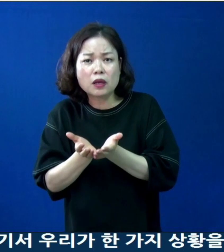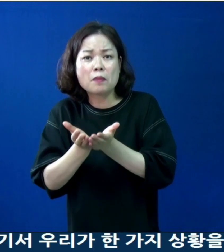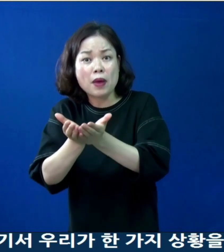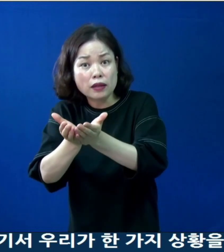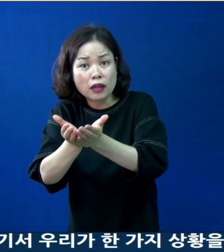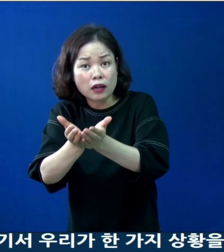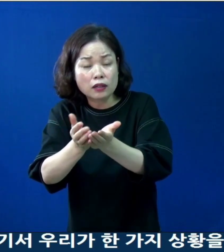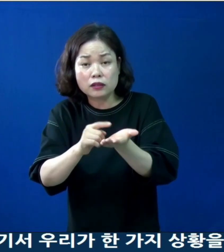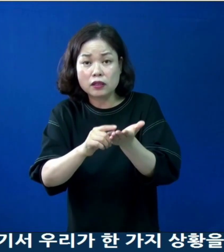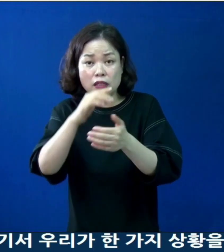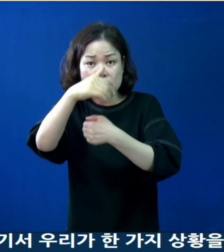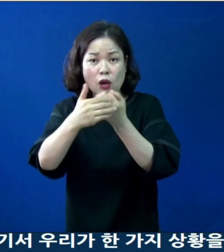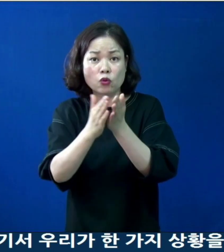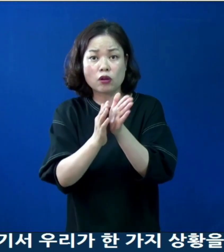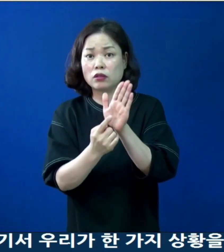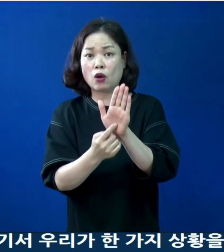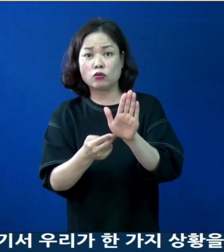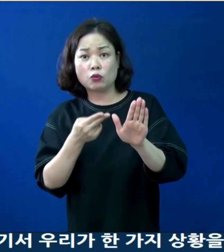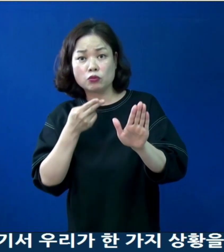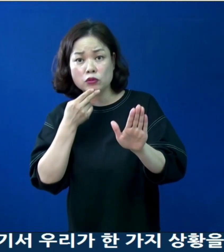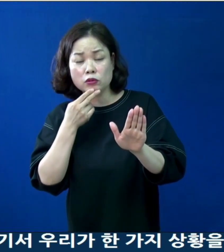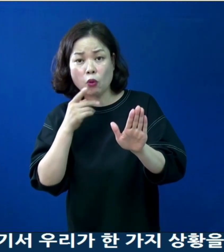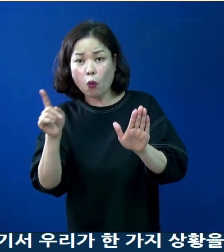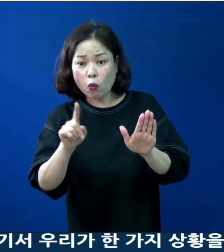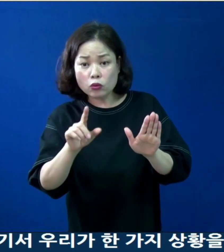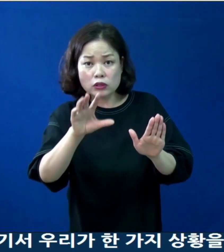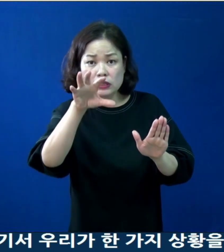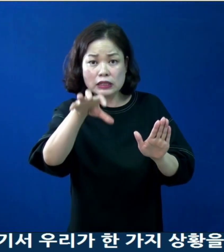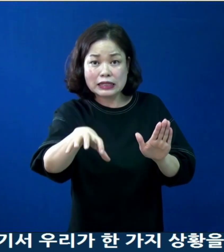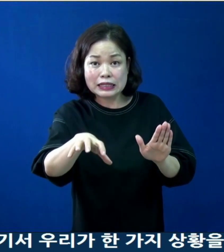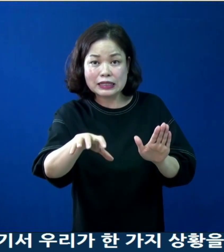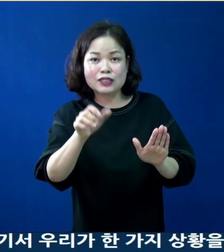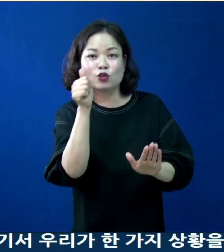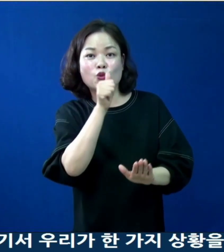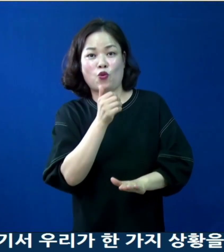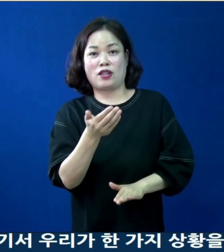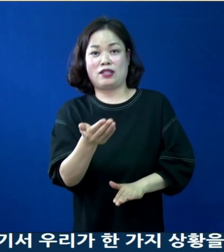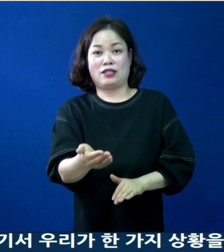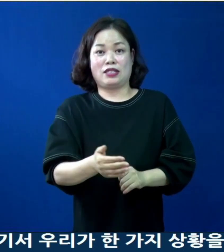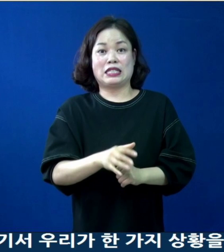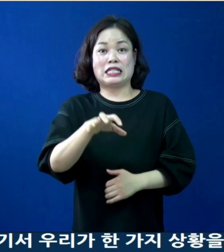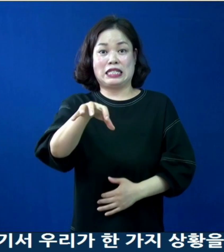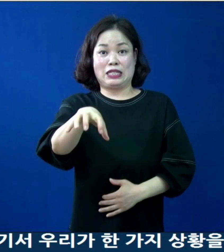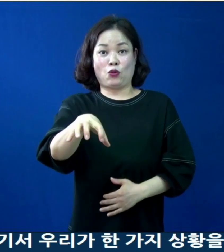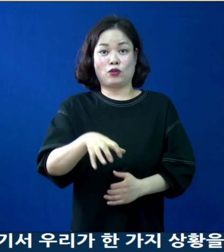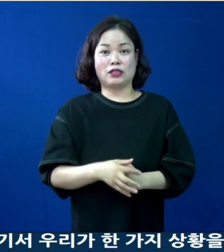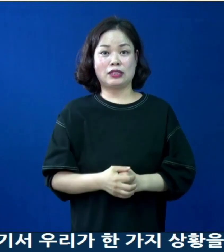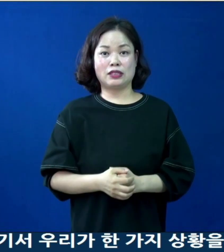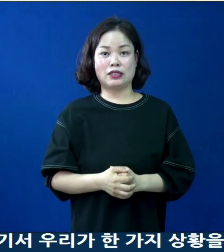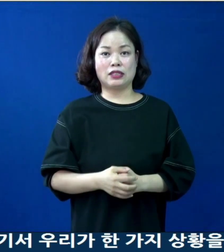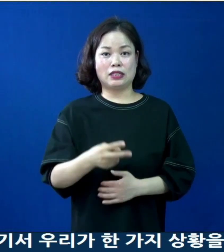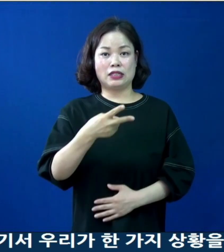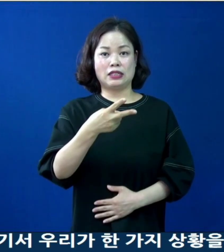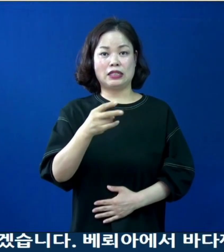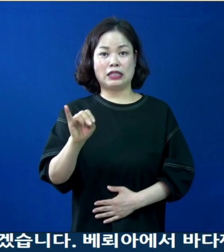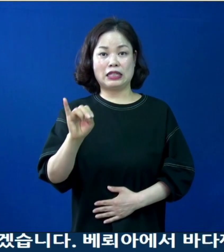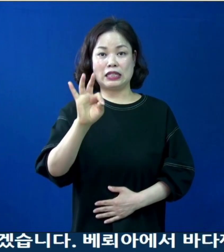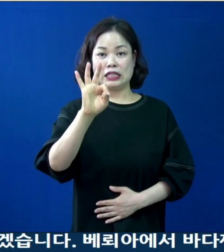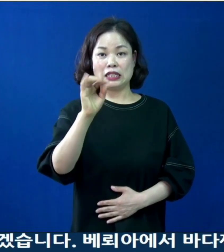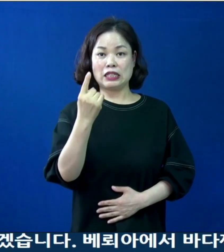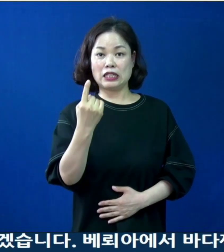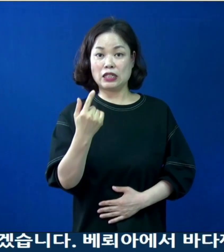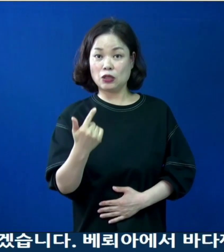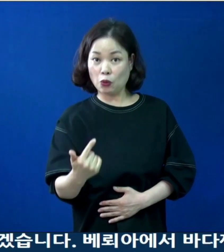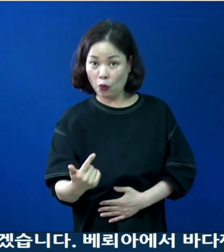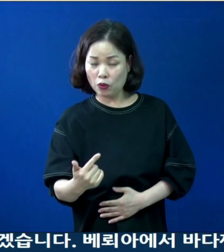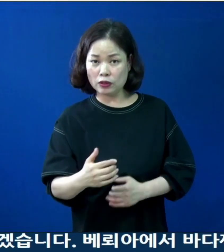안 나옵니다. 근데 이 지명을 제가 어딘지 소개해 드리려고 그래요. 이곳은 디온이라는 곳입니다. 디온.